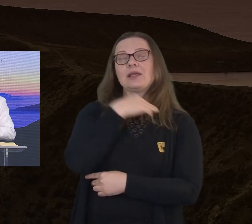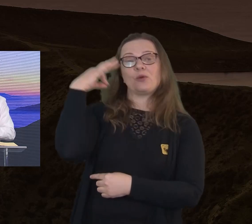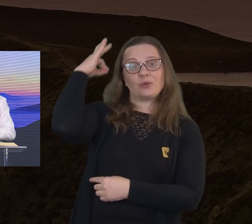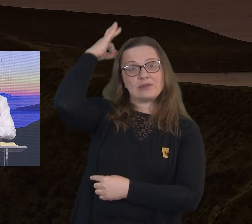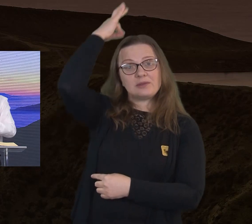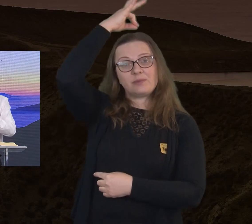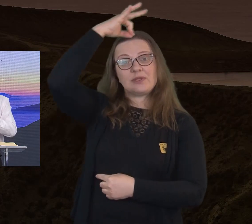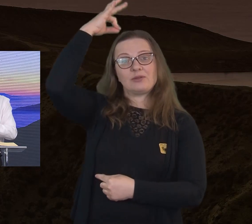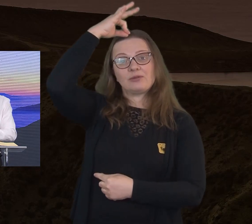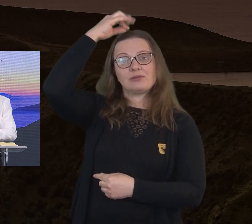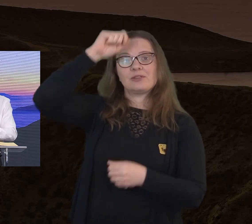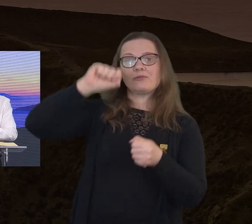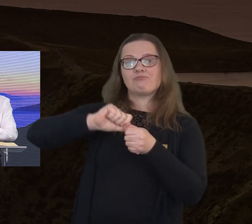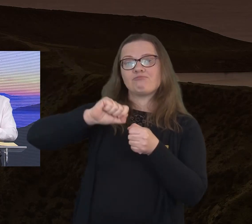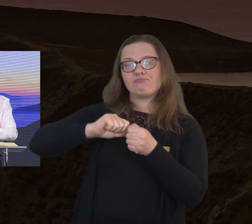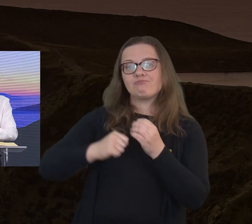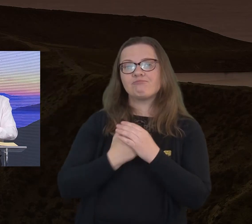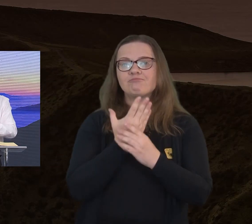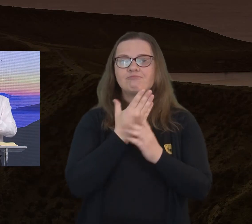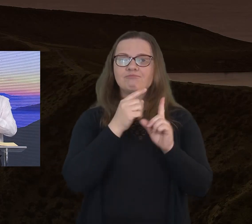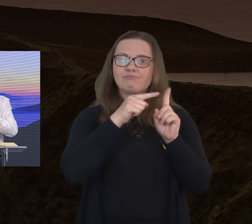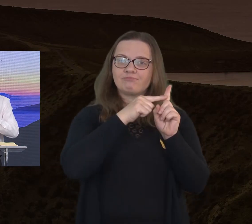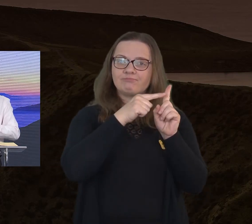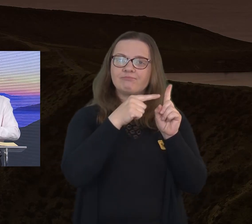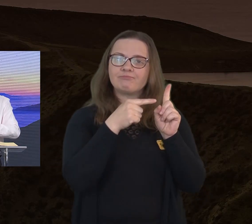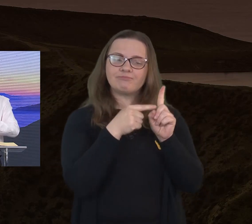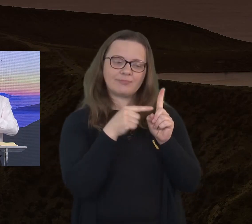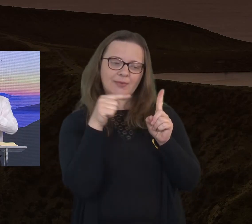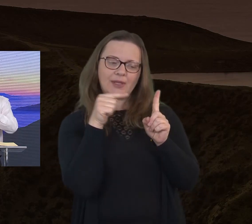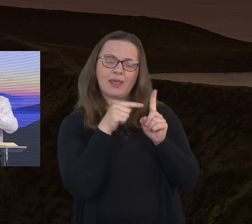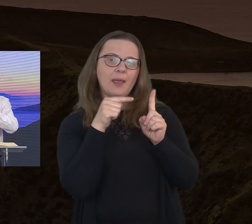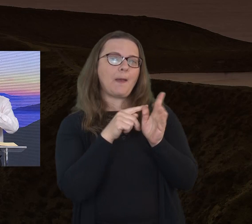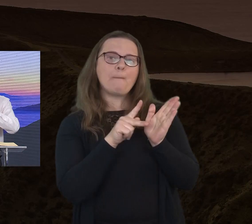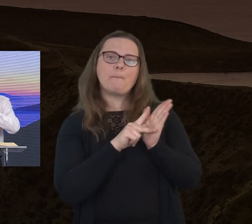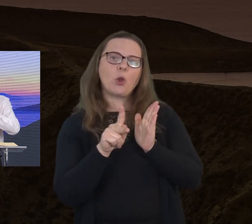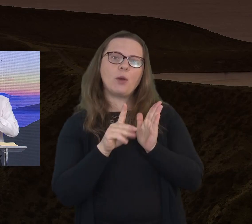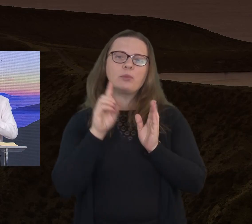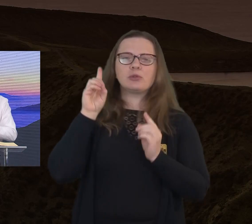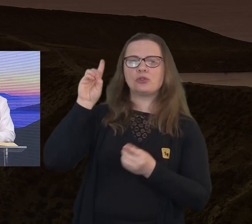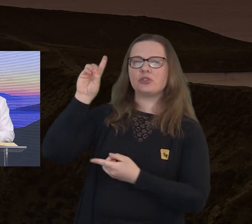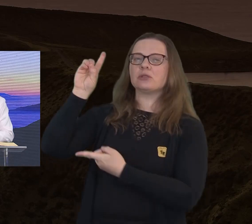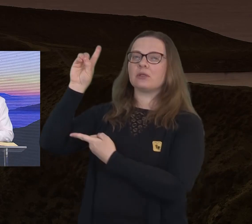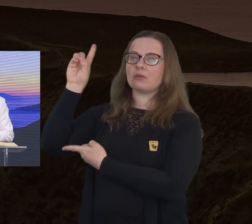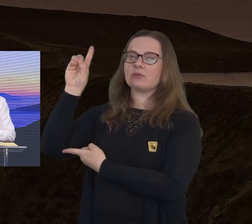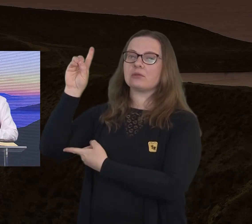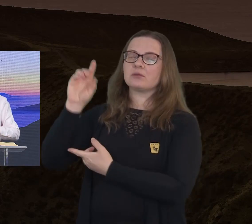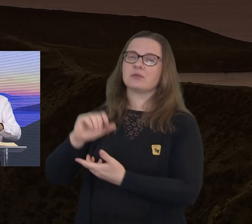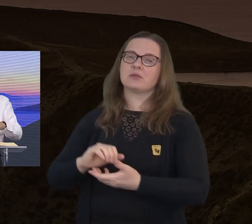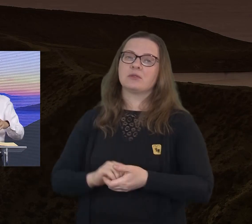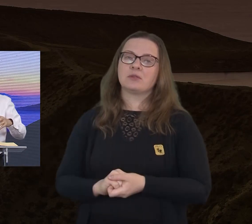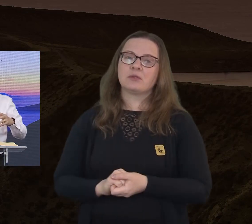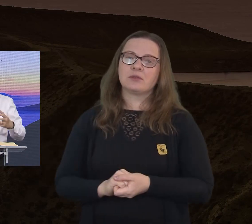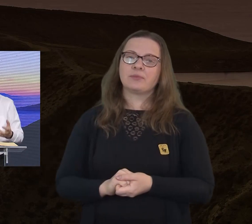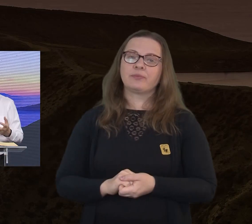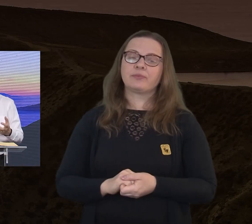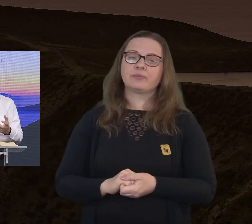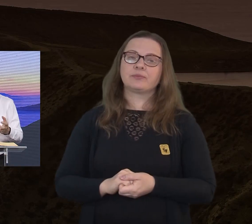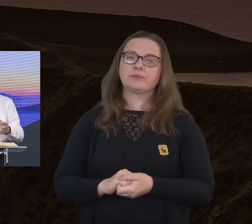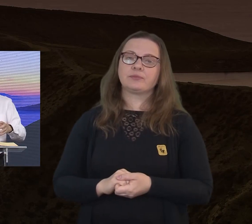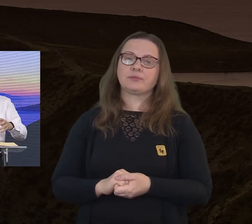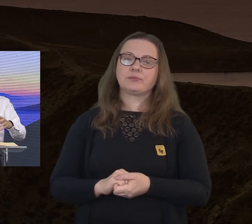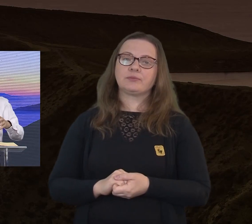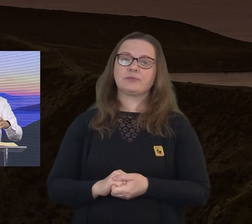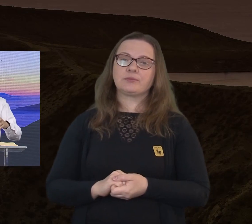Santo. O que nela estava sendo gerado é do Deus Altíssimo. Então, quando,